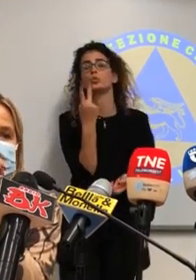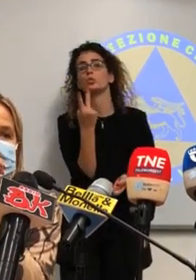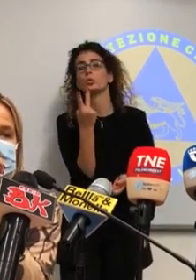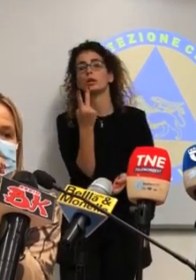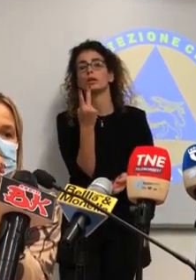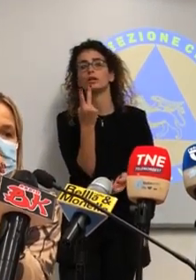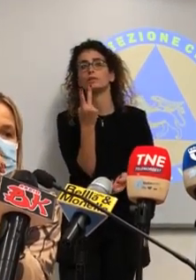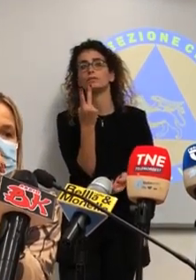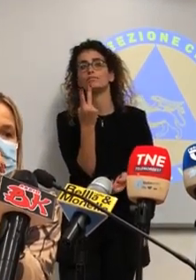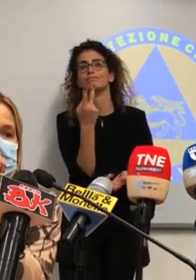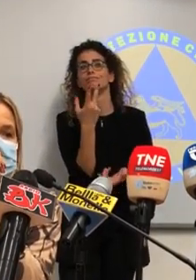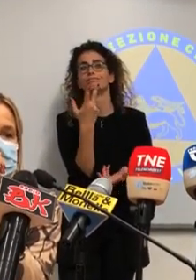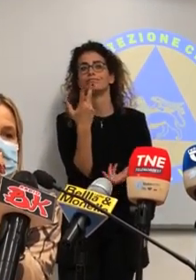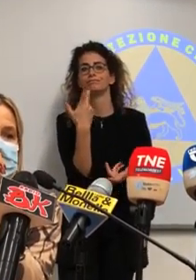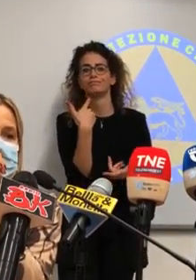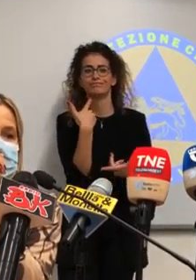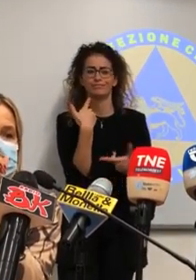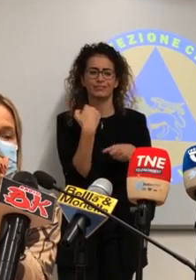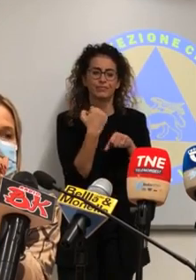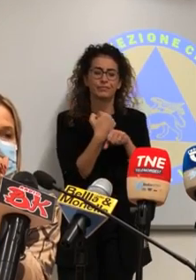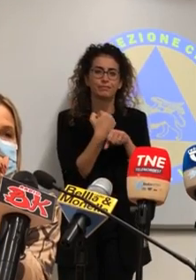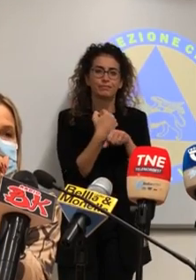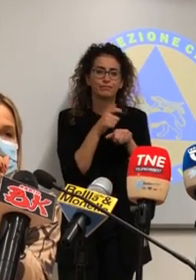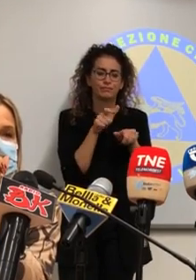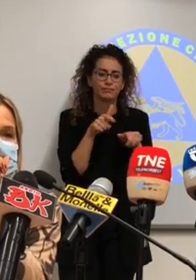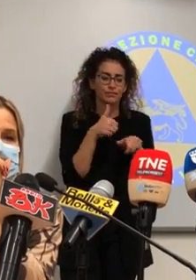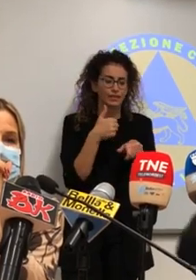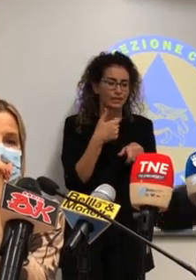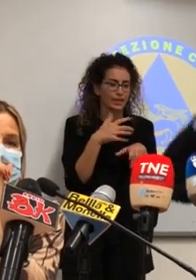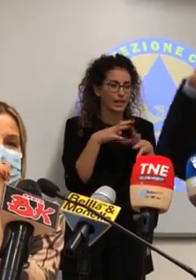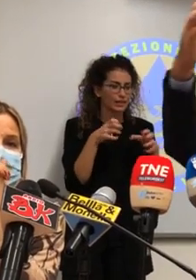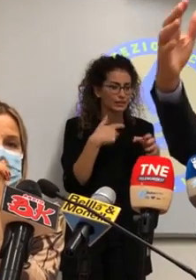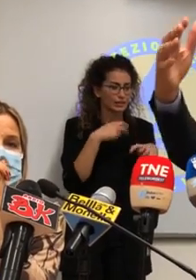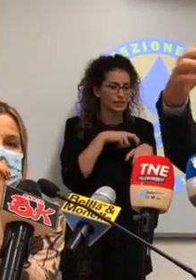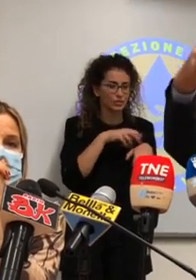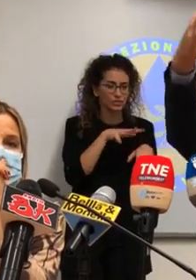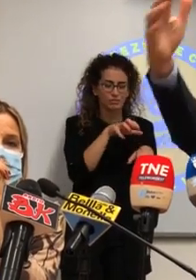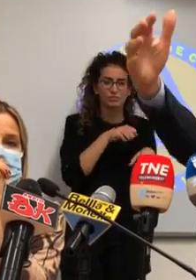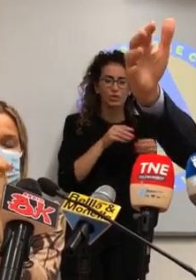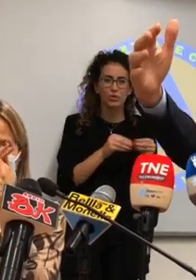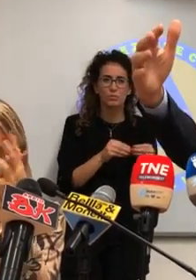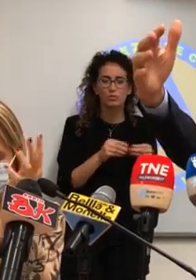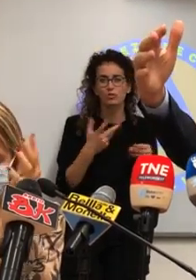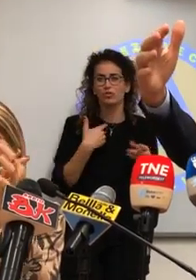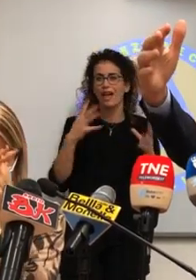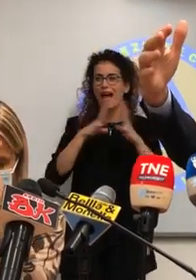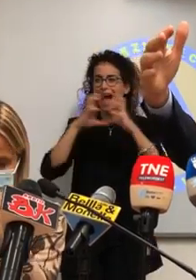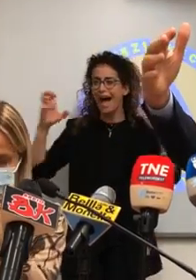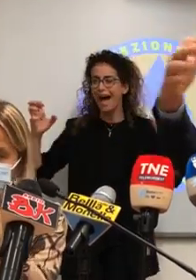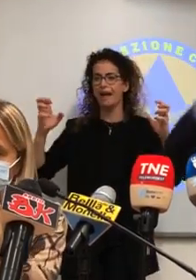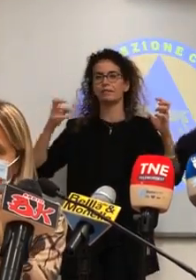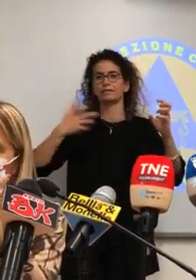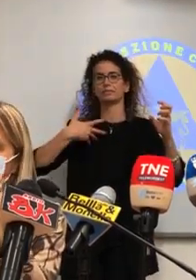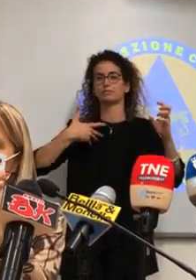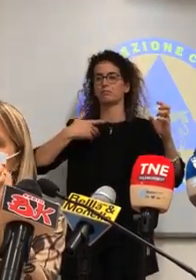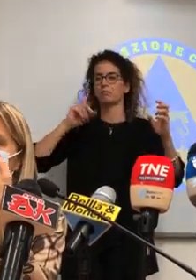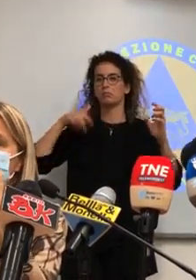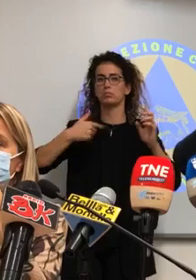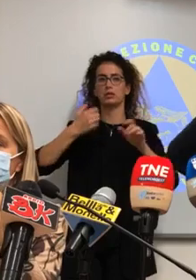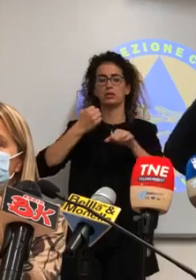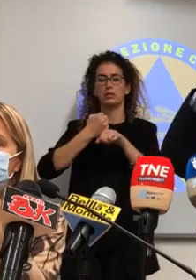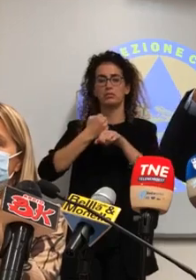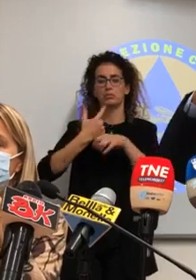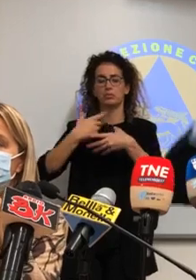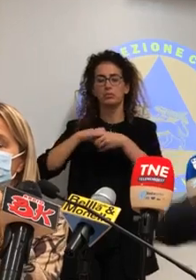Impensabile che un artigiano si procuri il medico aziendale ogni 48 ore, lo può fare la grande industria che ha 1000 dipendenti, poi frato non